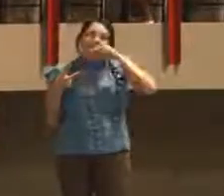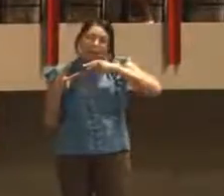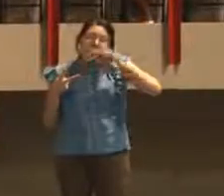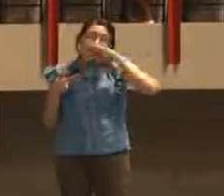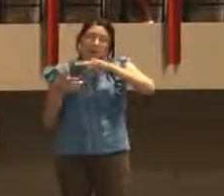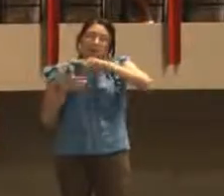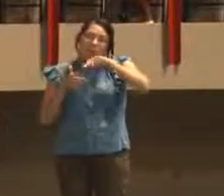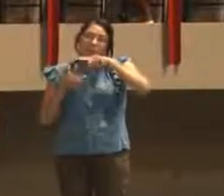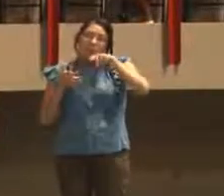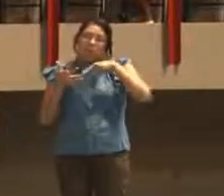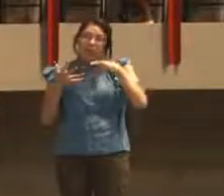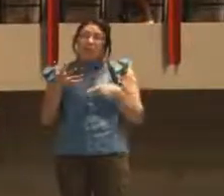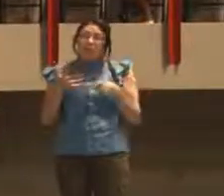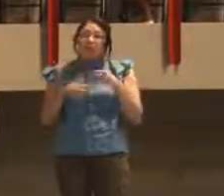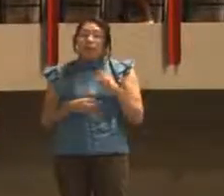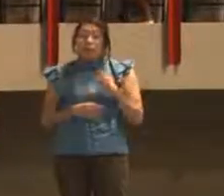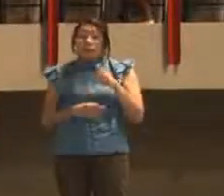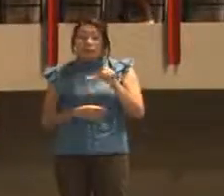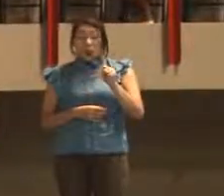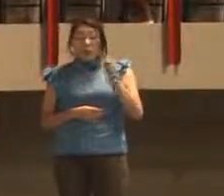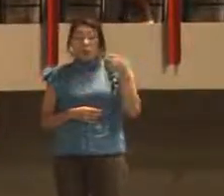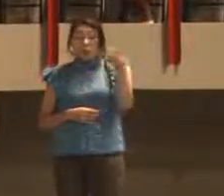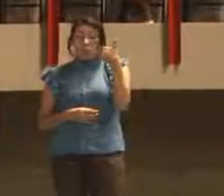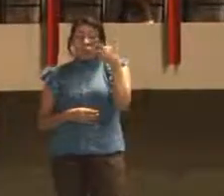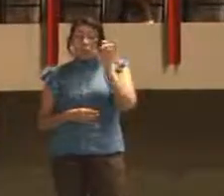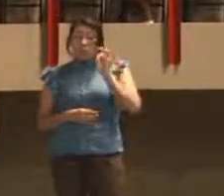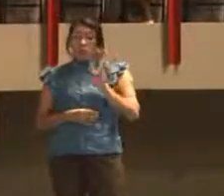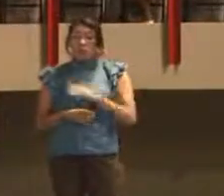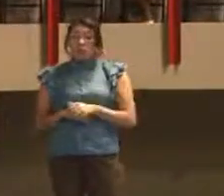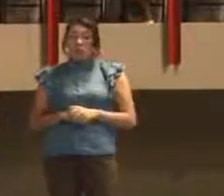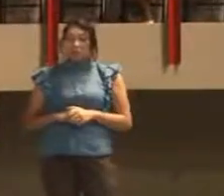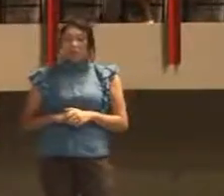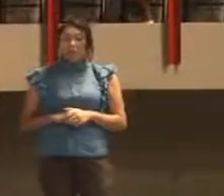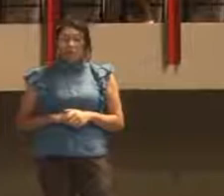Eu vou ver só um aqui com vocês, para a gente fechar aqui.